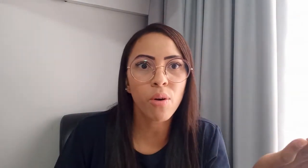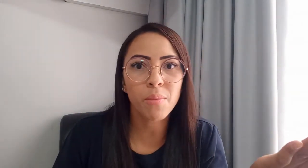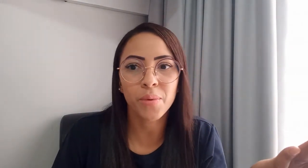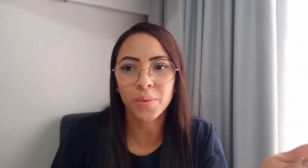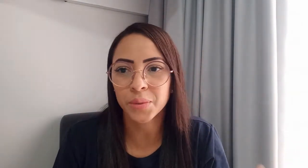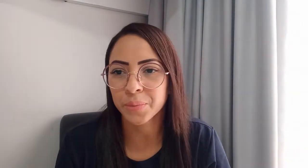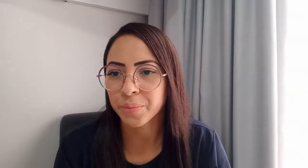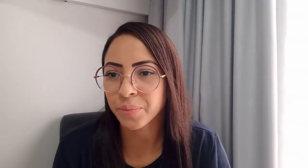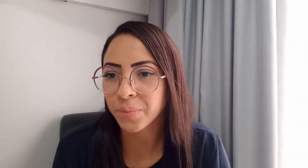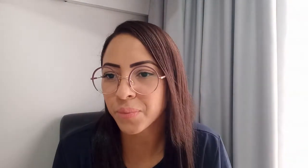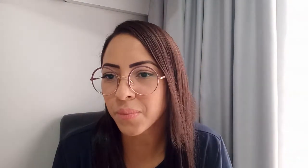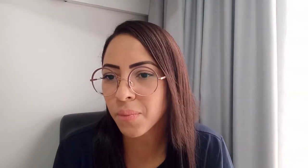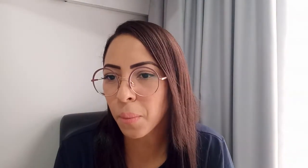Como?